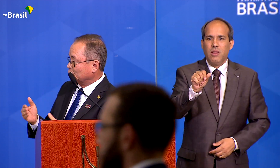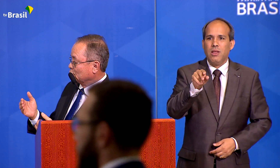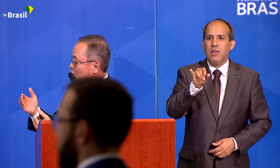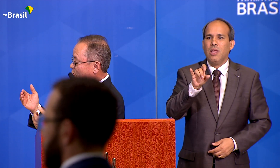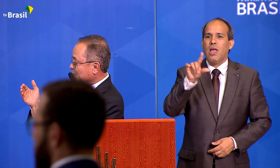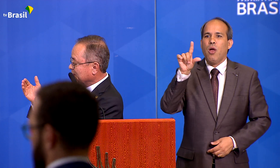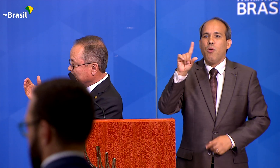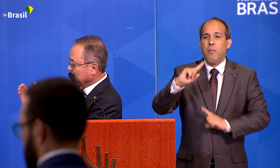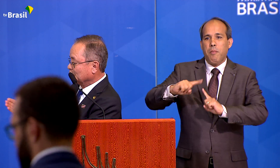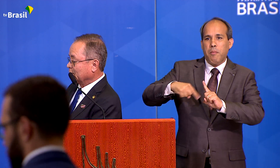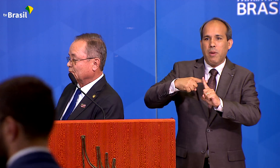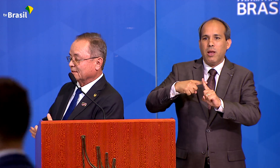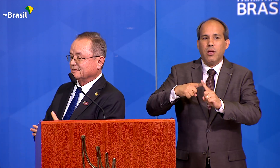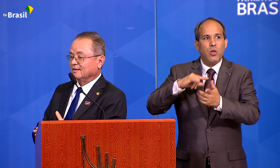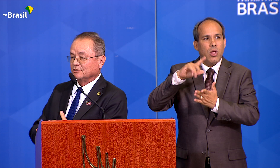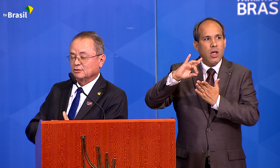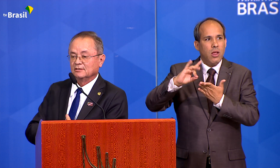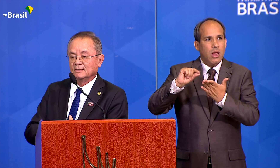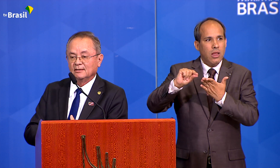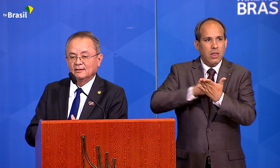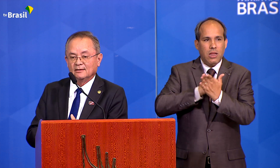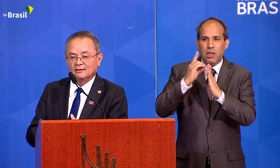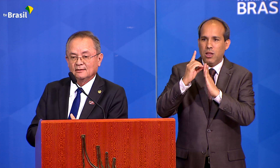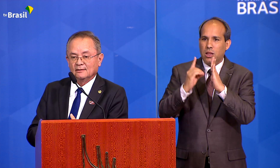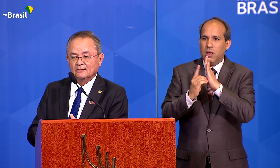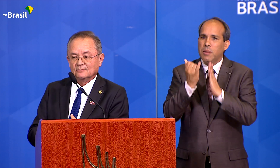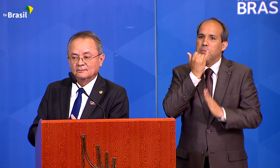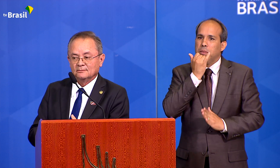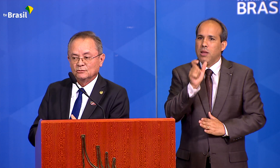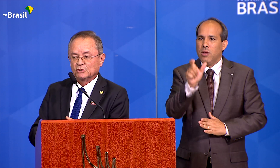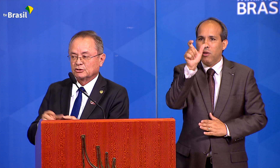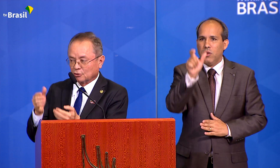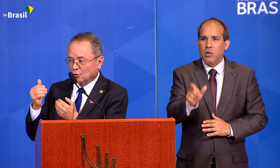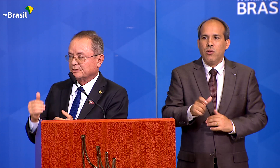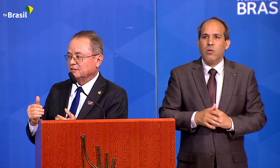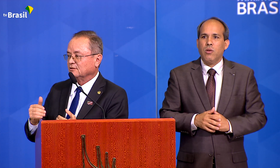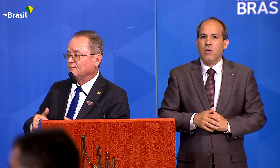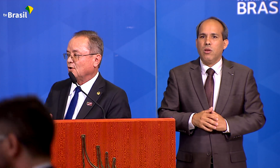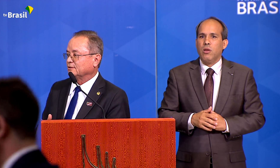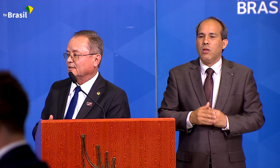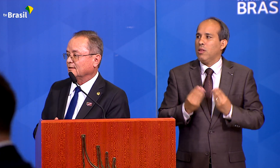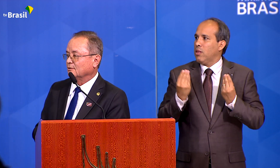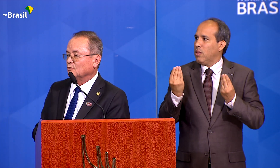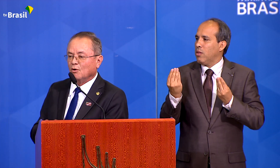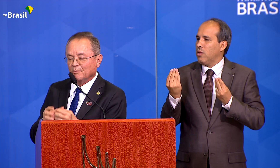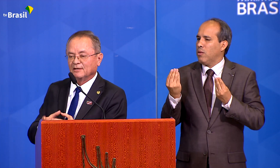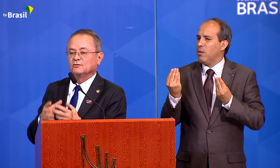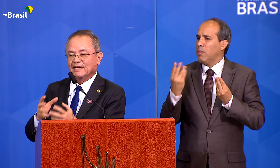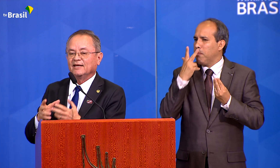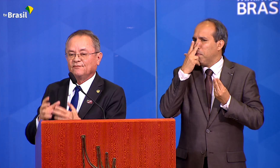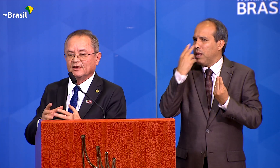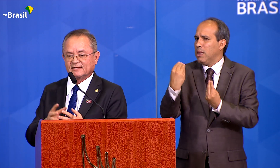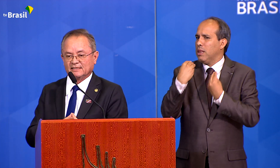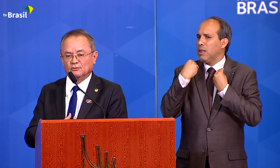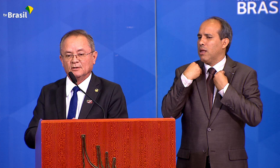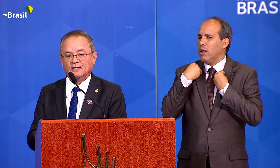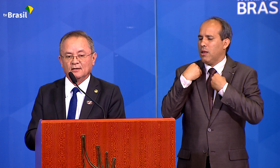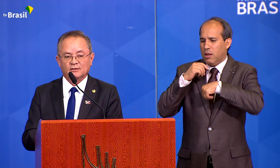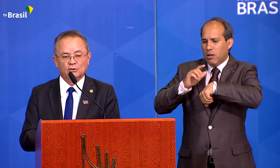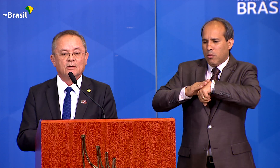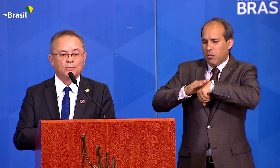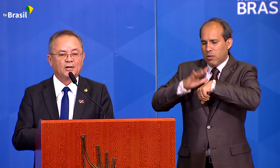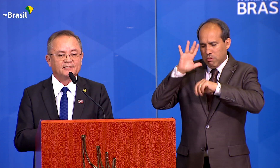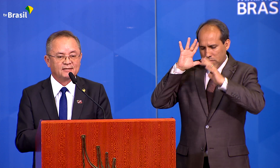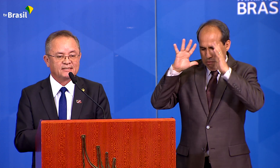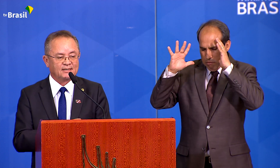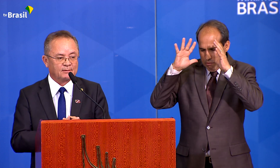e o indulto concedido pelo presidente e os trouxe de volta o momento da reflexão